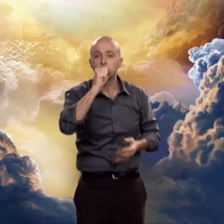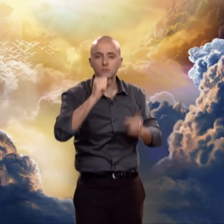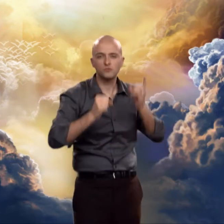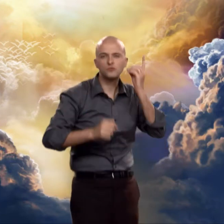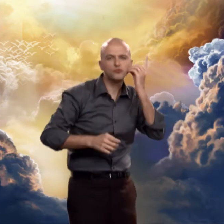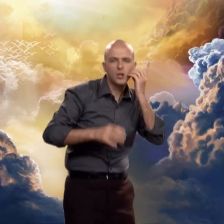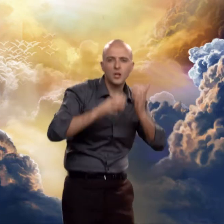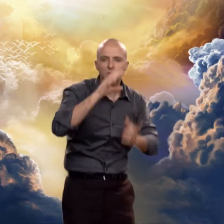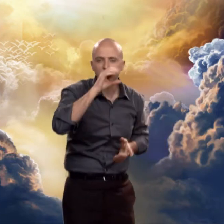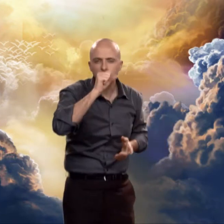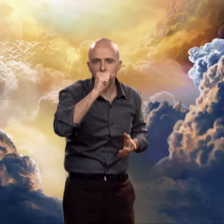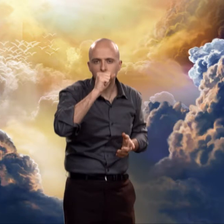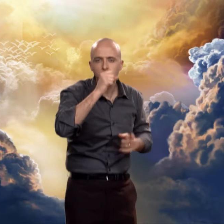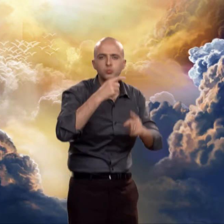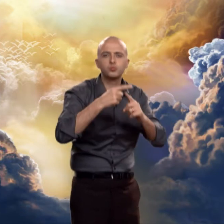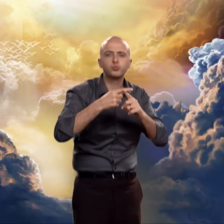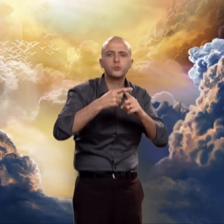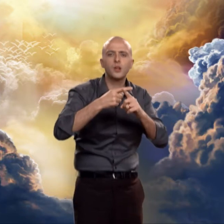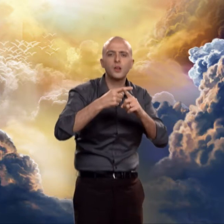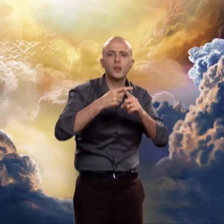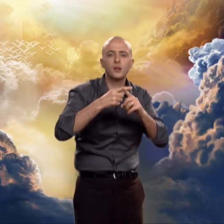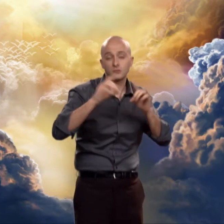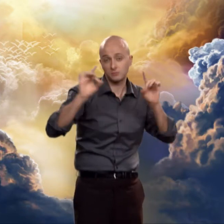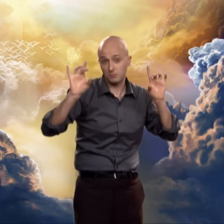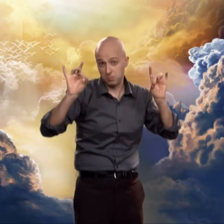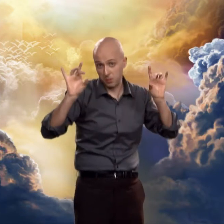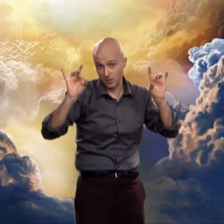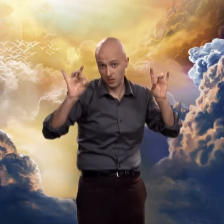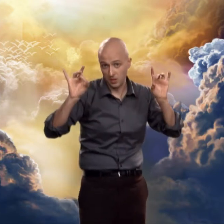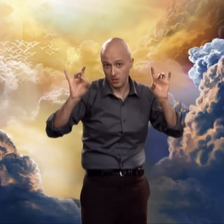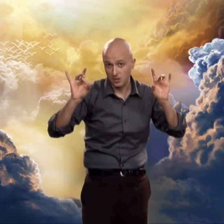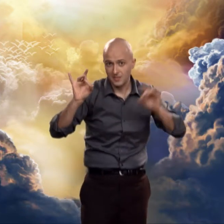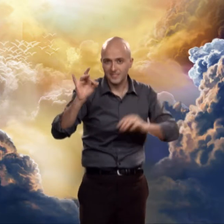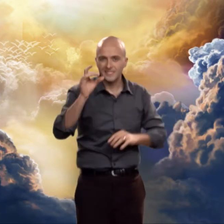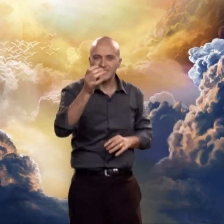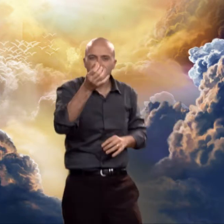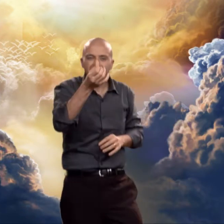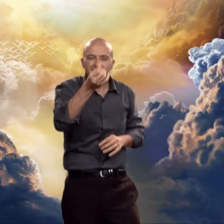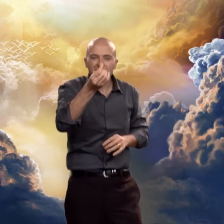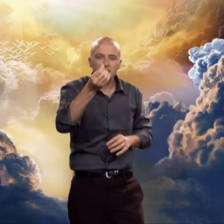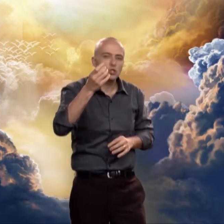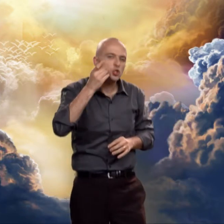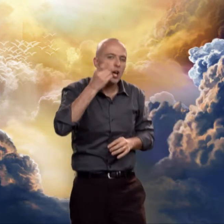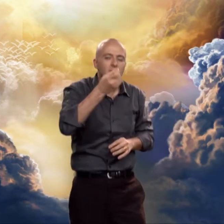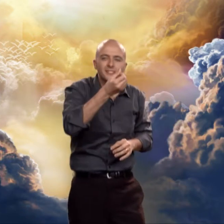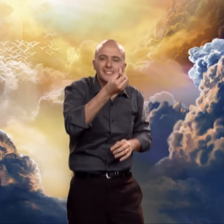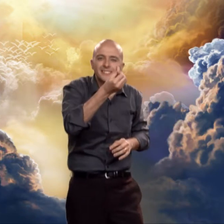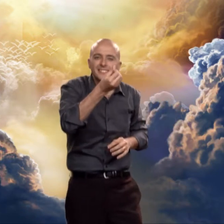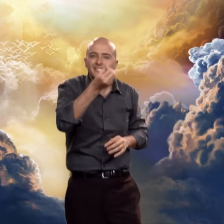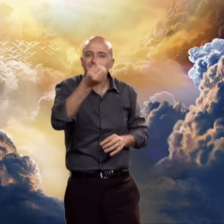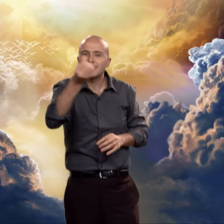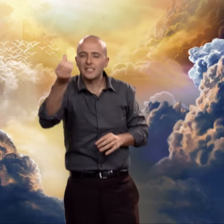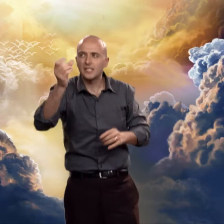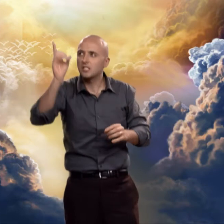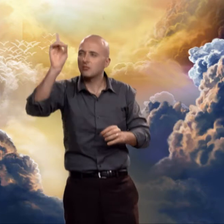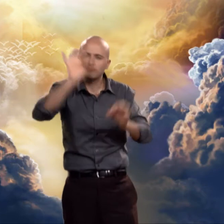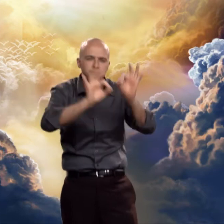Criador. O 7º dia é o sábado do Senhor teu Deus, porque em 6 dias fez o Senhor os céus e a terra, o